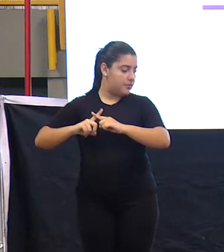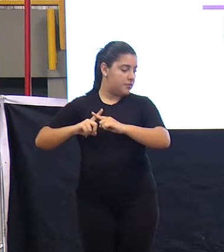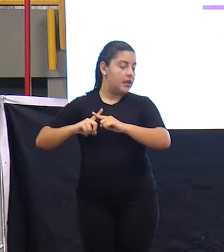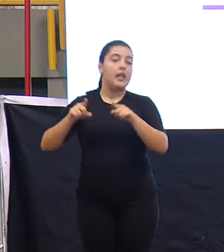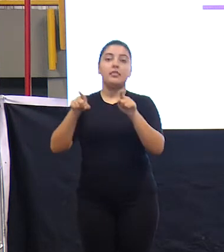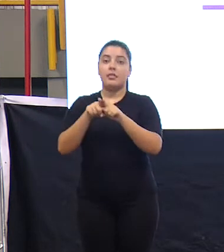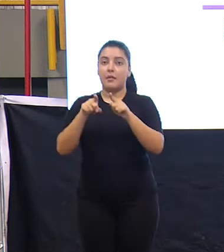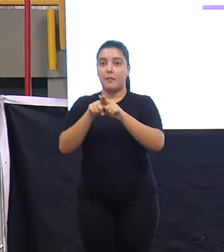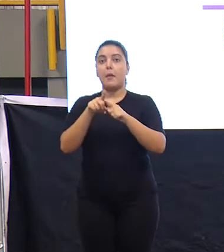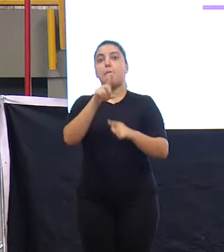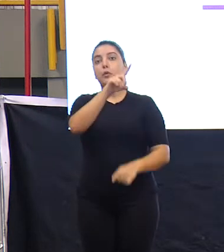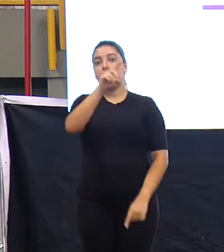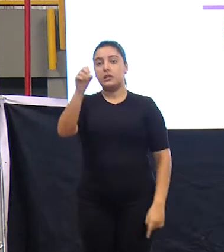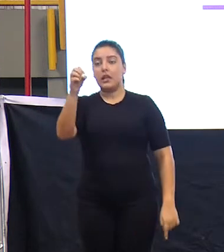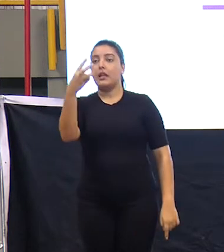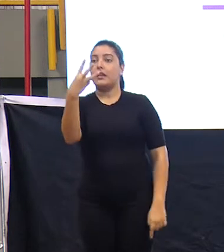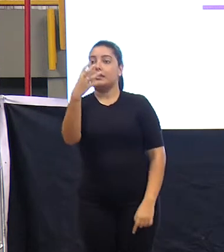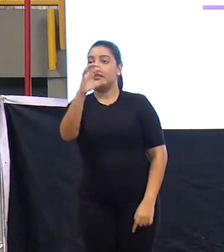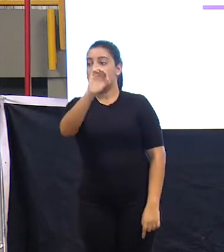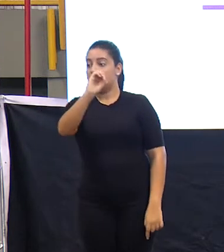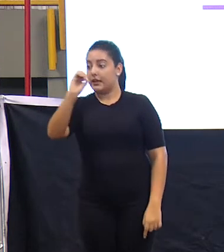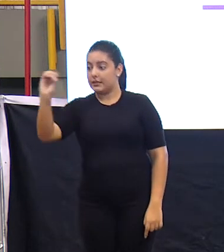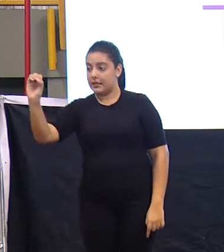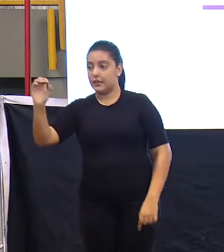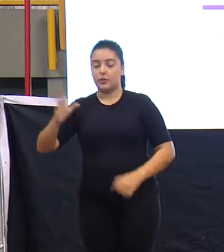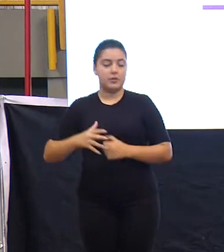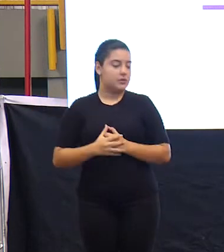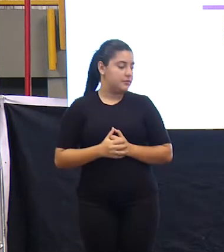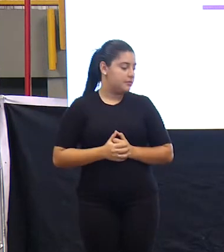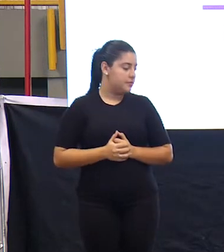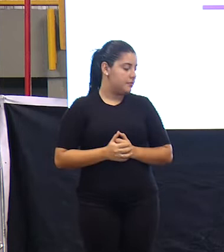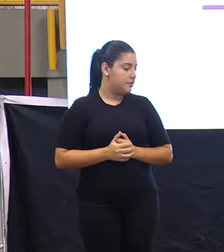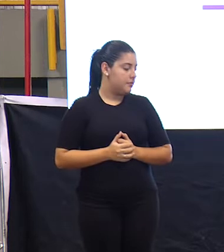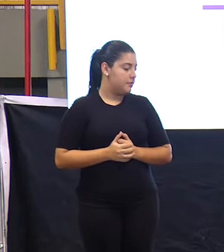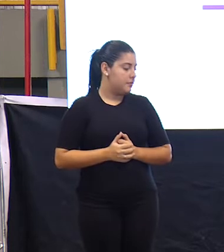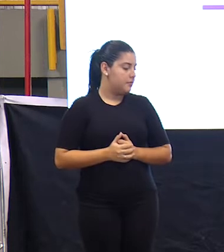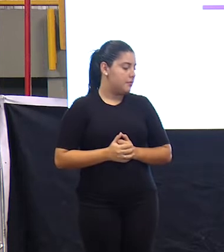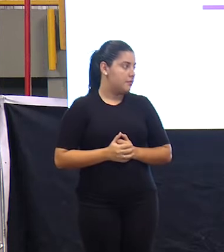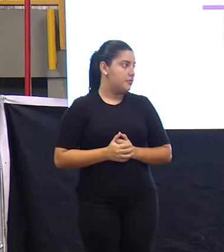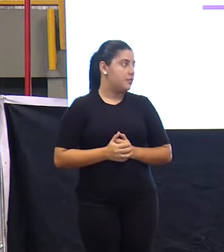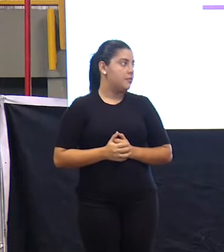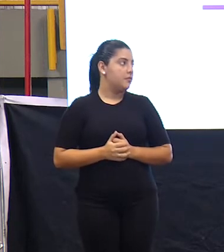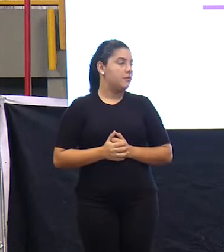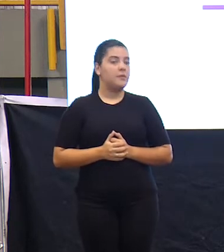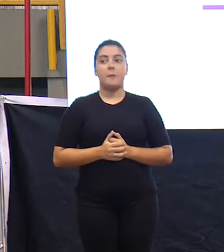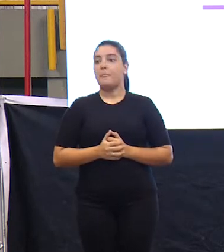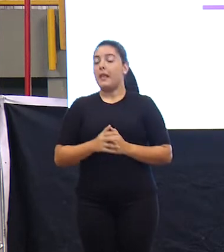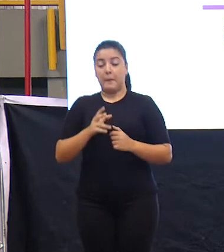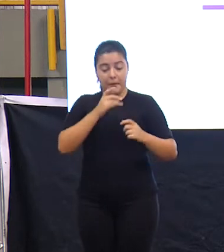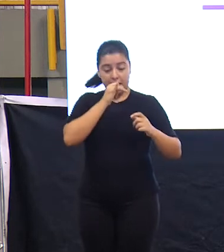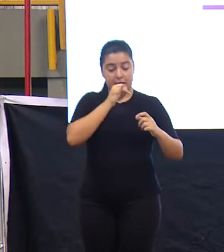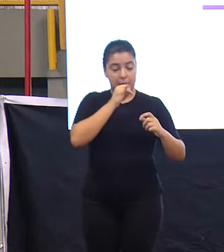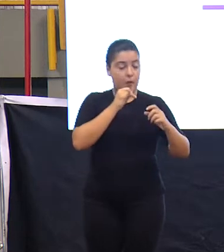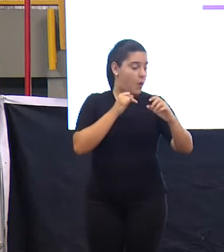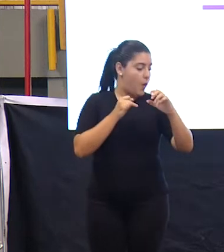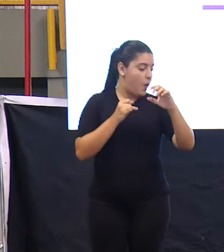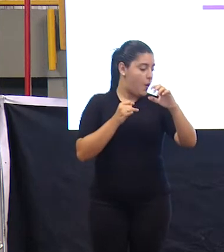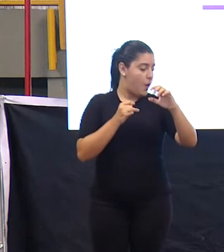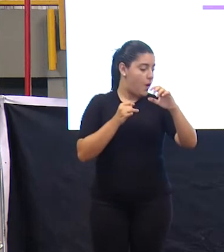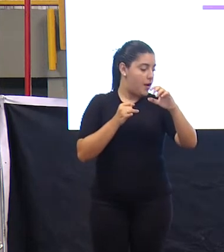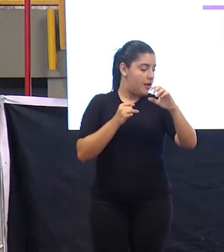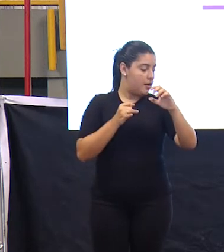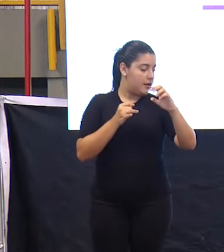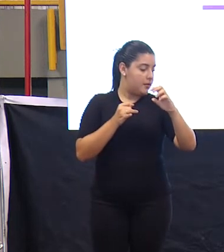em cima por 100 e ele vai virar 300. Então eu vou multiplicar por 8 em cima e eu